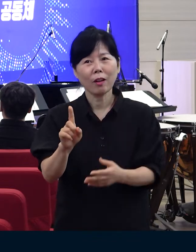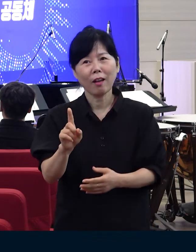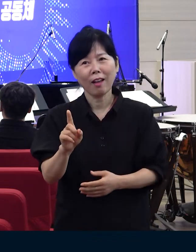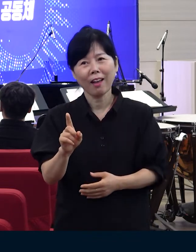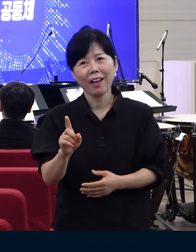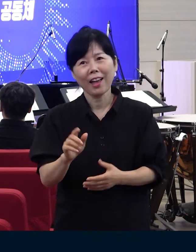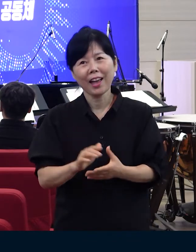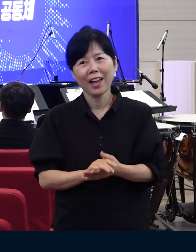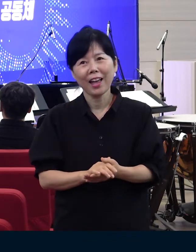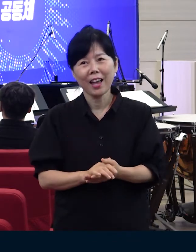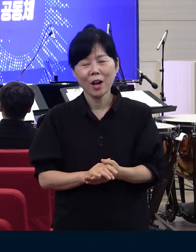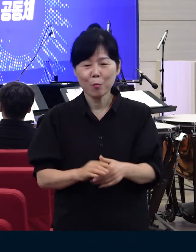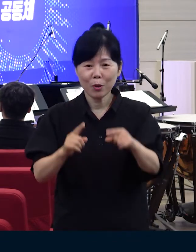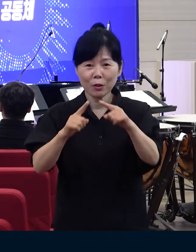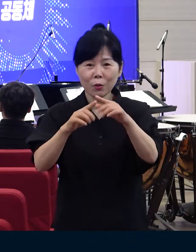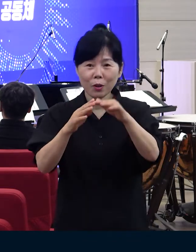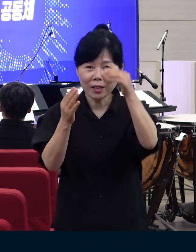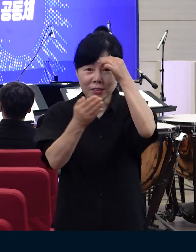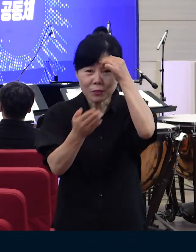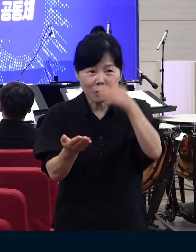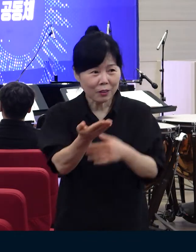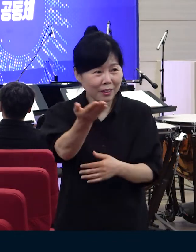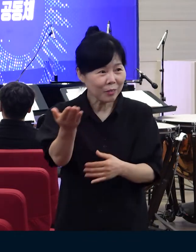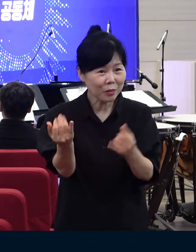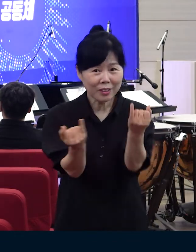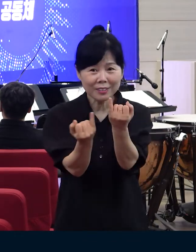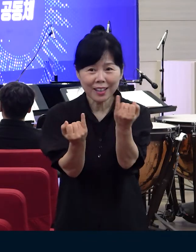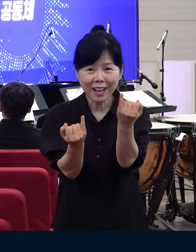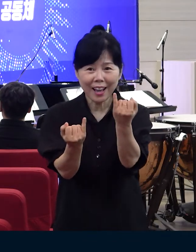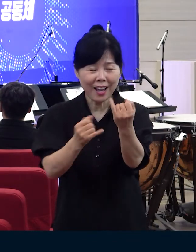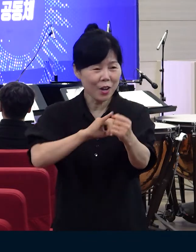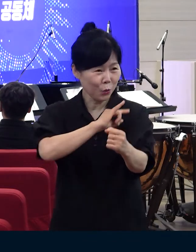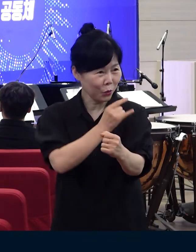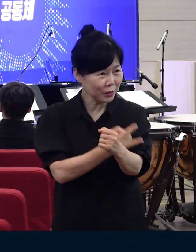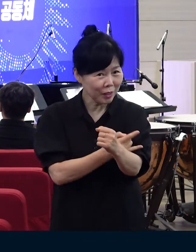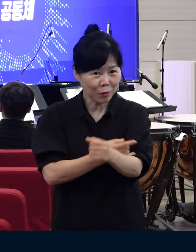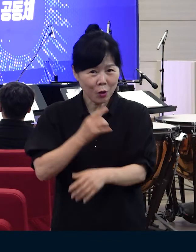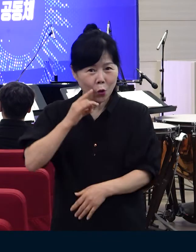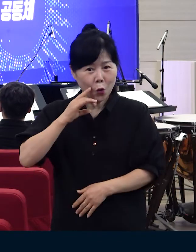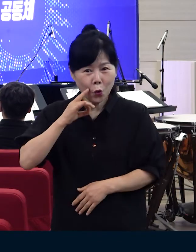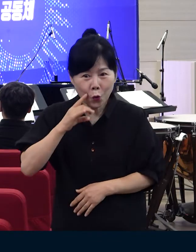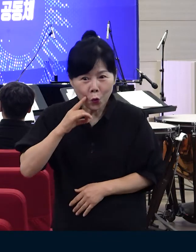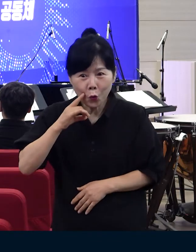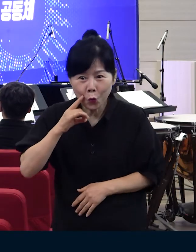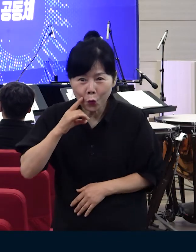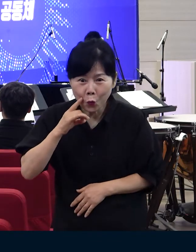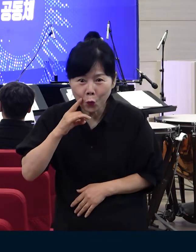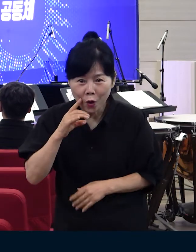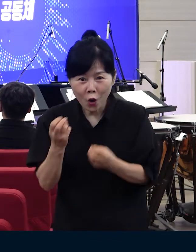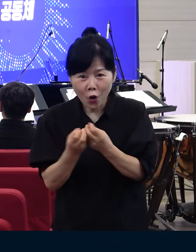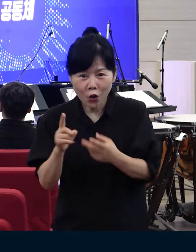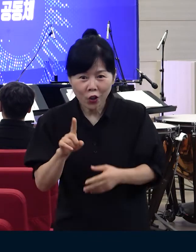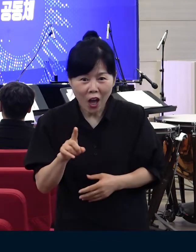부분에서 우리 교회의 많은 여자 성도들, 특히 권사님들은 굉장히 관심이 폭증할 겁니다.